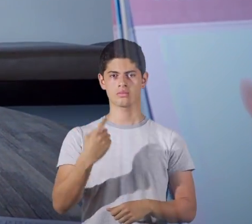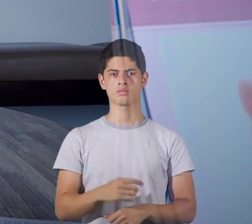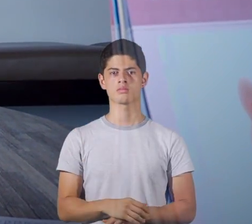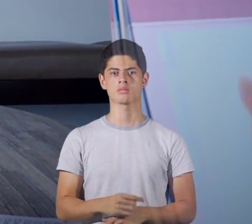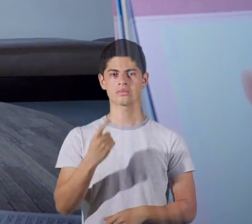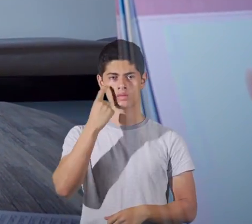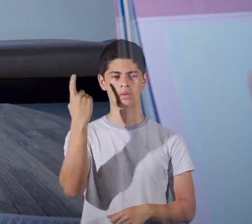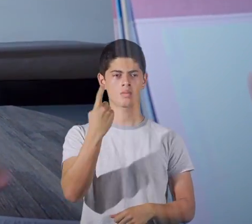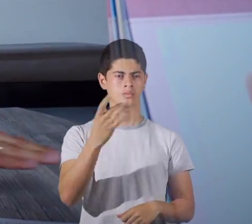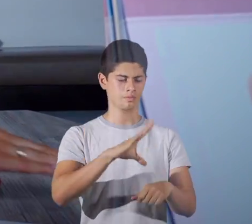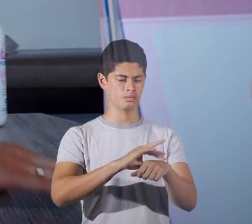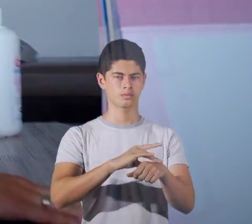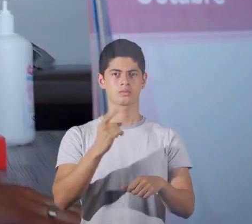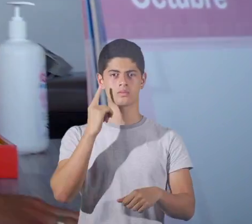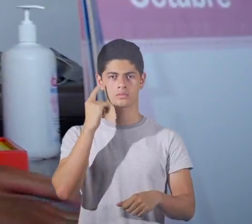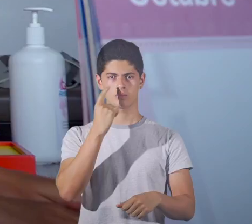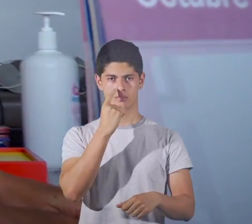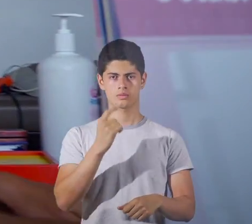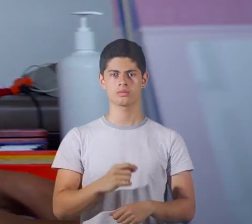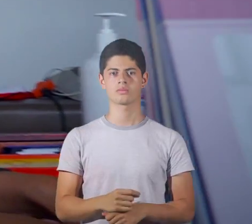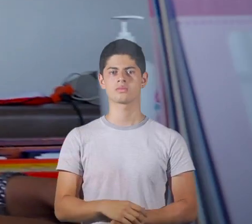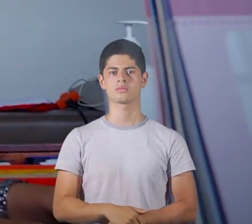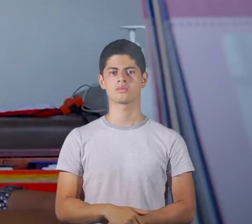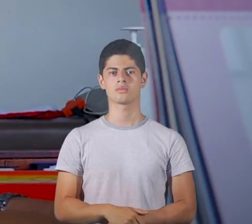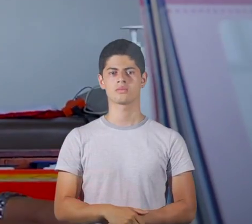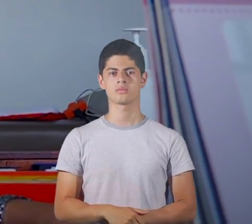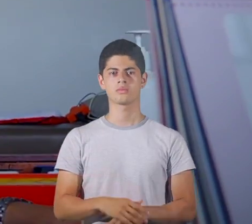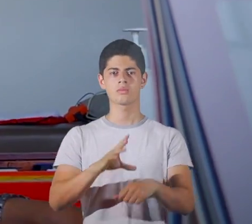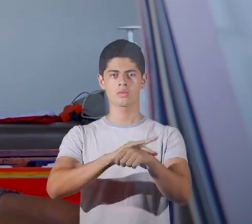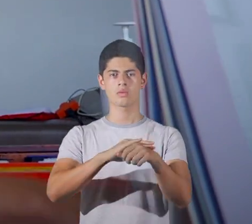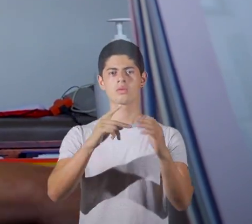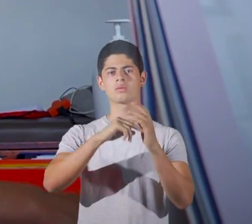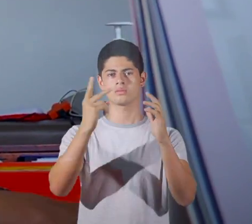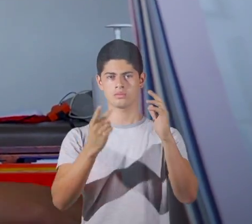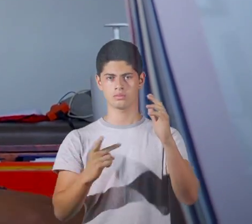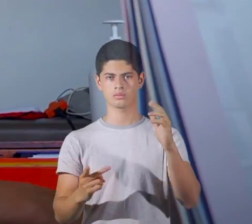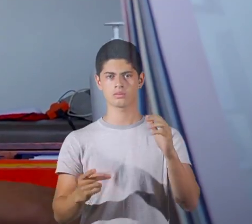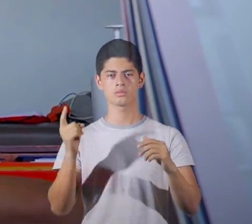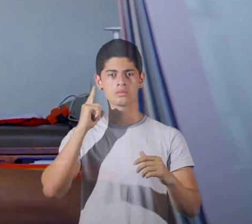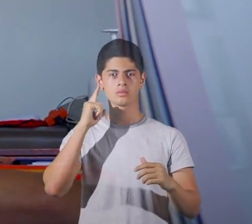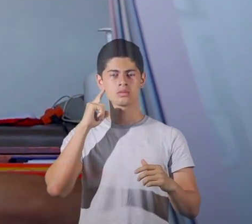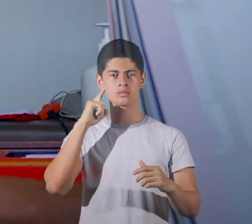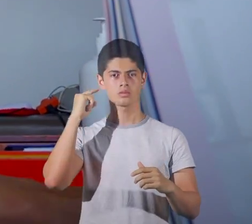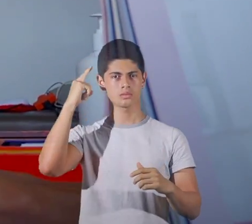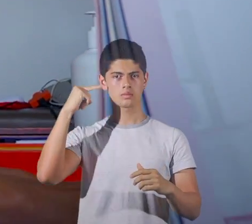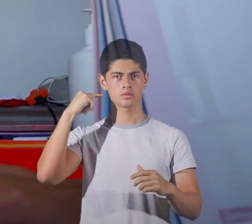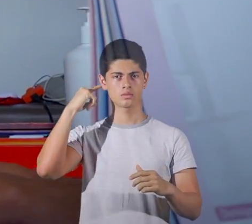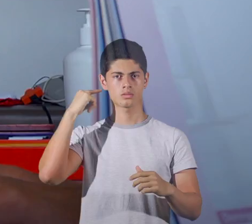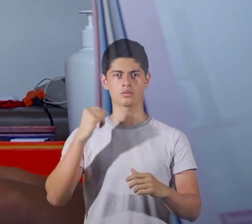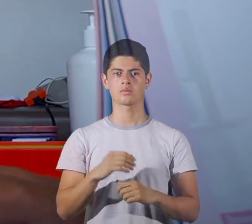paso. Sí. Que el otorrino nos derive a la parte audiológica. La parte audiológica, ¿qué va a hacer? Le va a mirar el